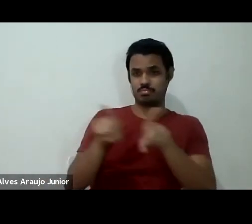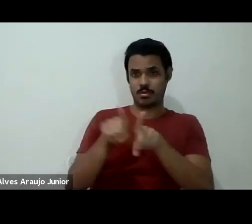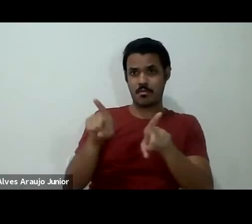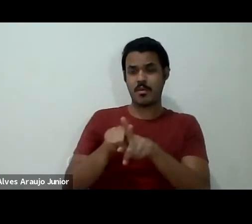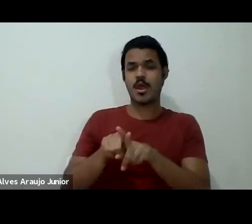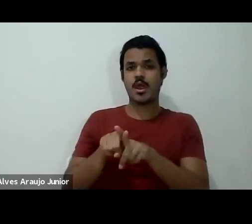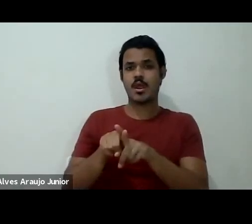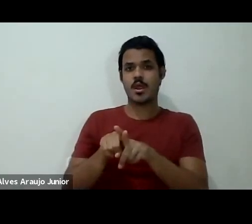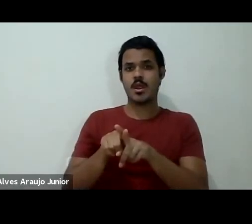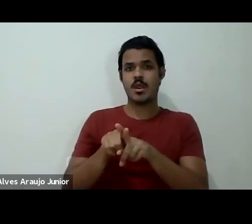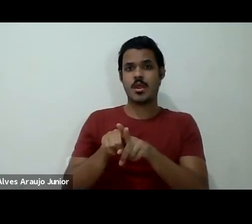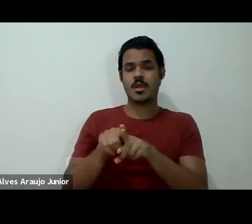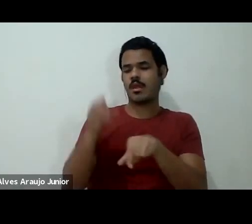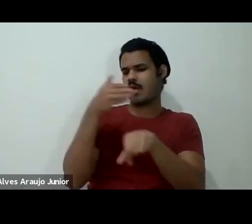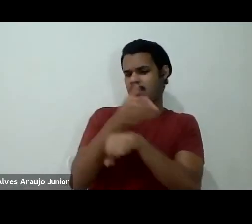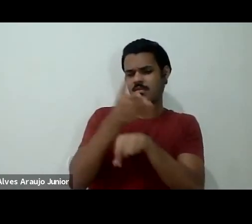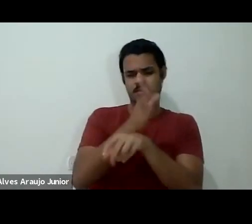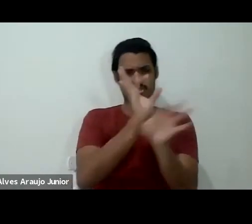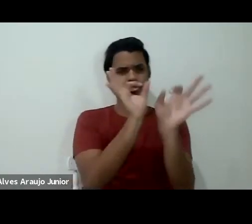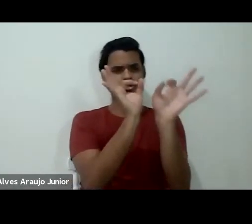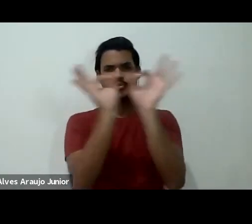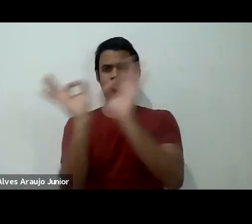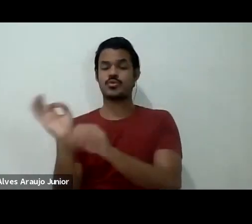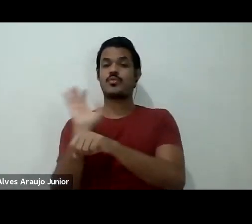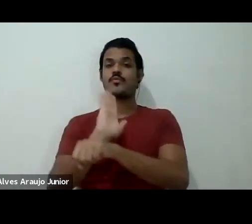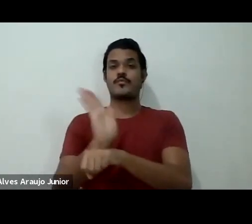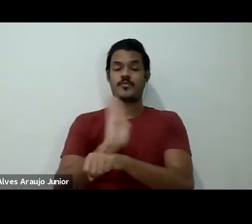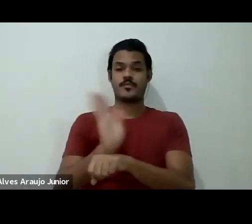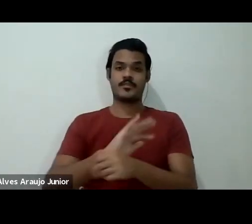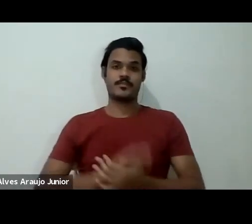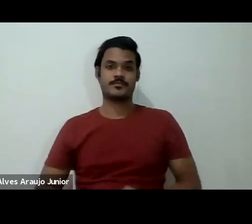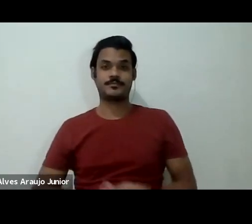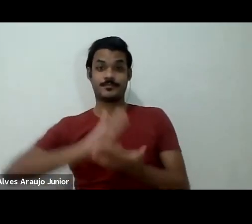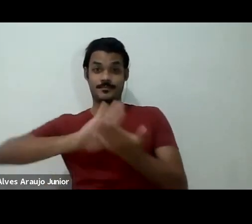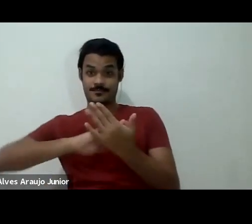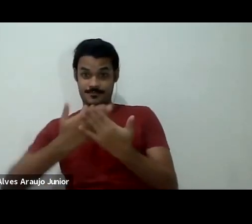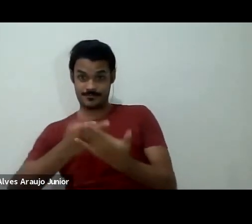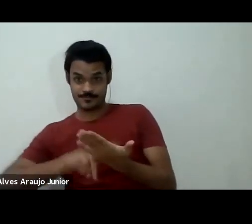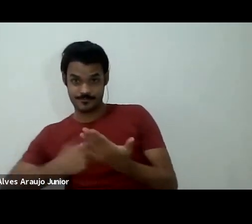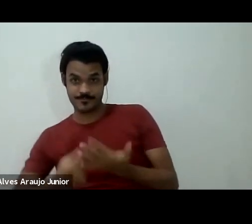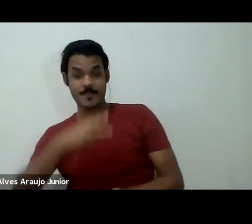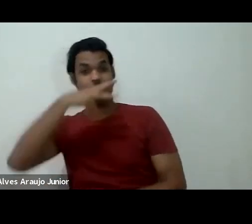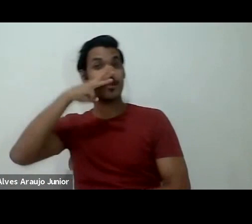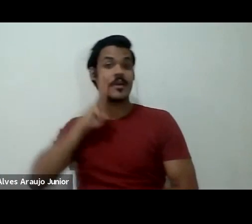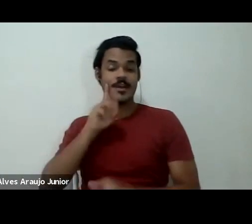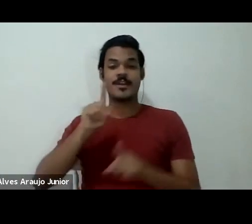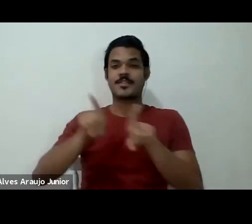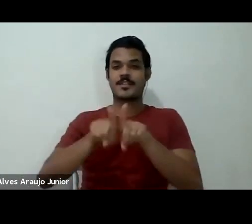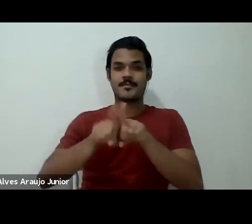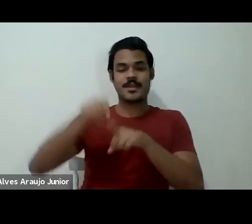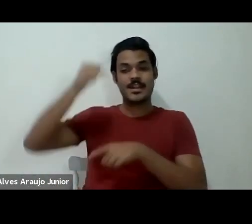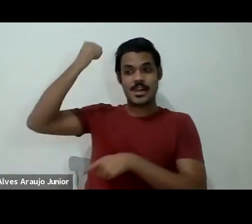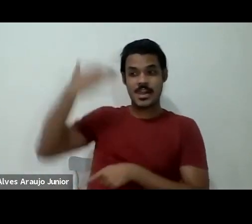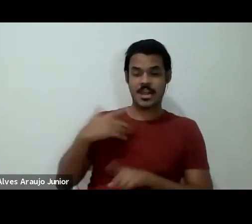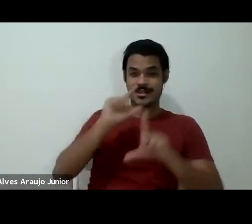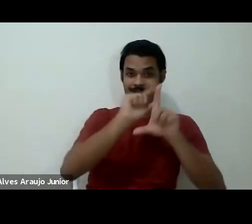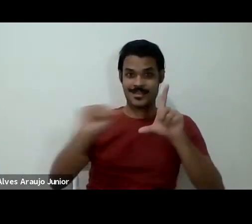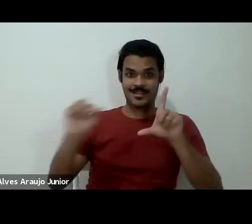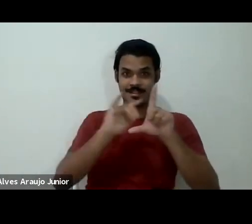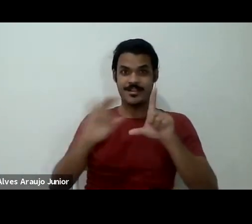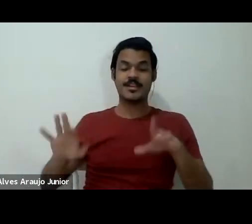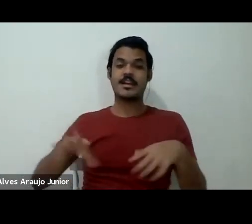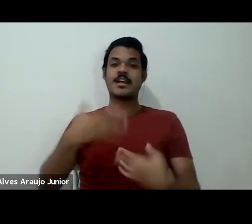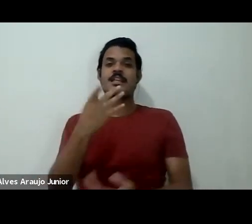possam ter acesso ao filme. O tradutor e intérprete, o Emerson Silva, audiodescritor e legendista Deise